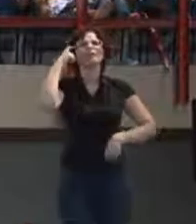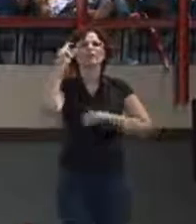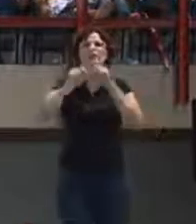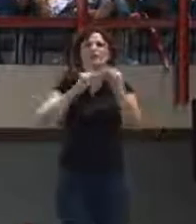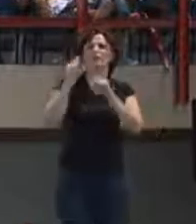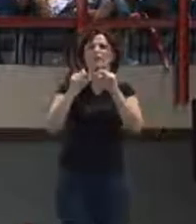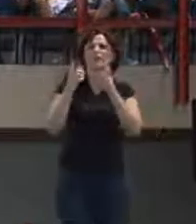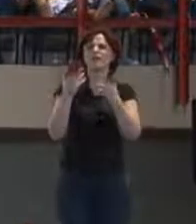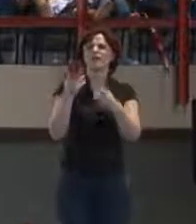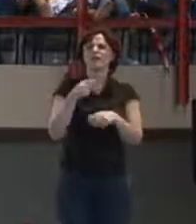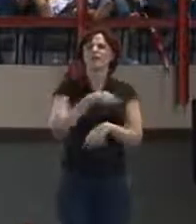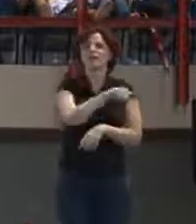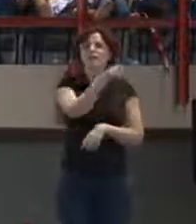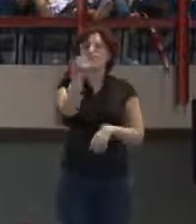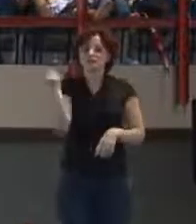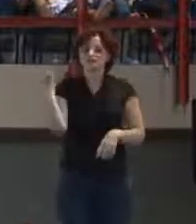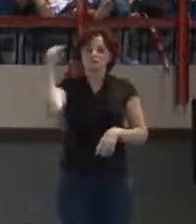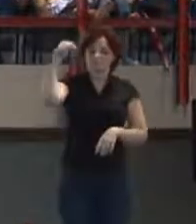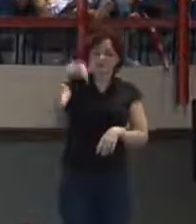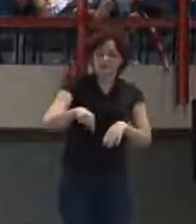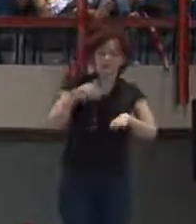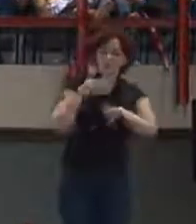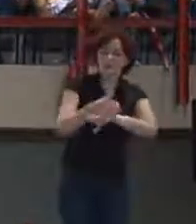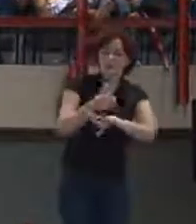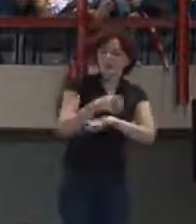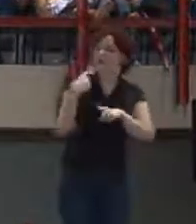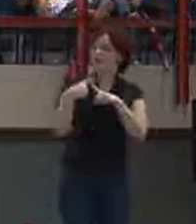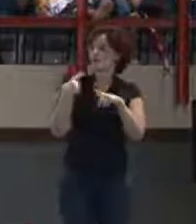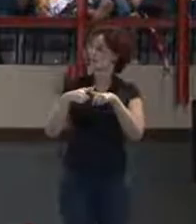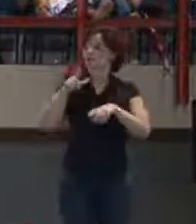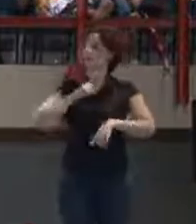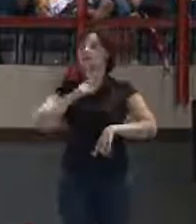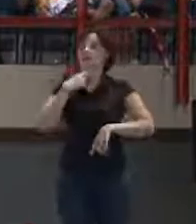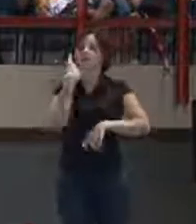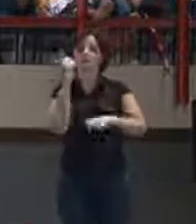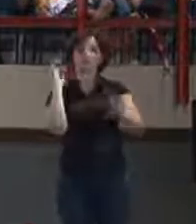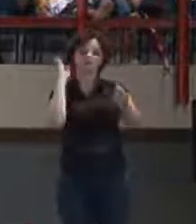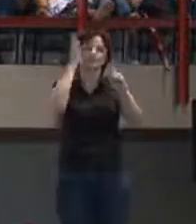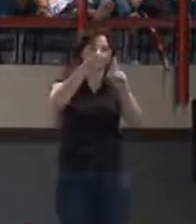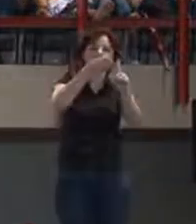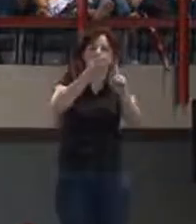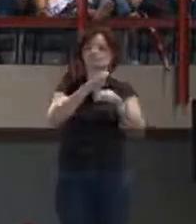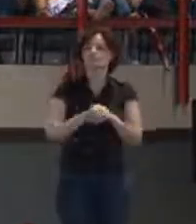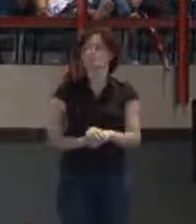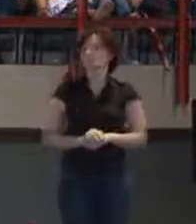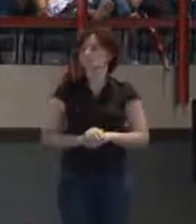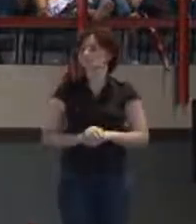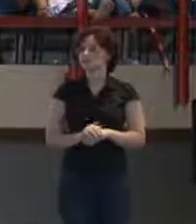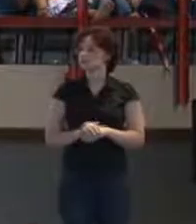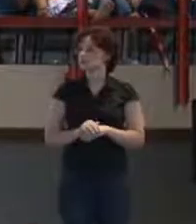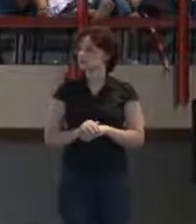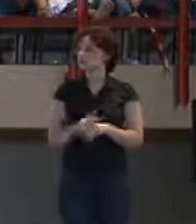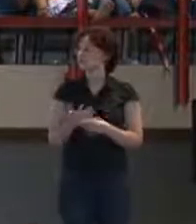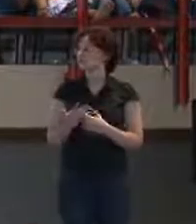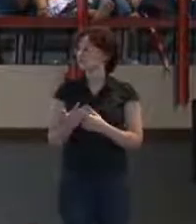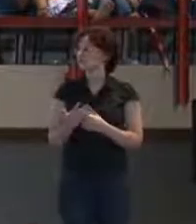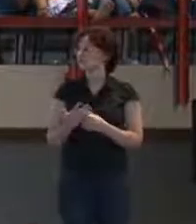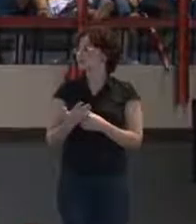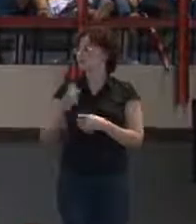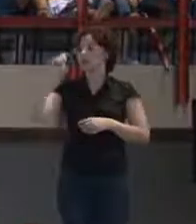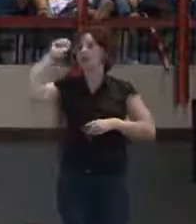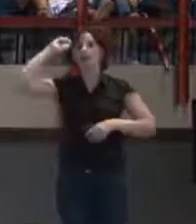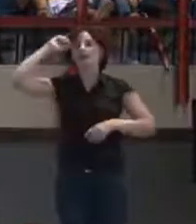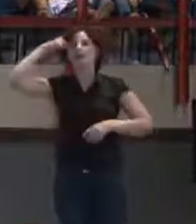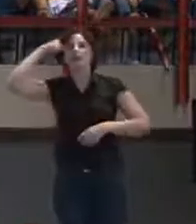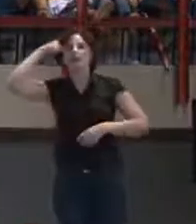analisa que você está aqui porque você tem um objetivo. Gente, qual era o objetivo do negro